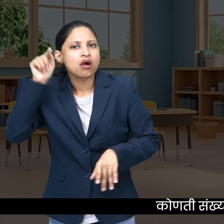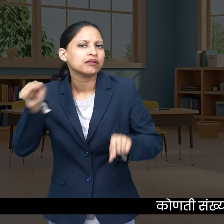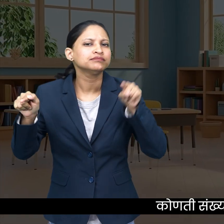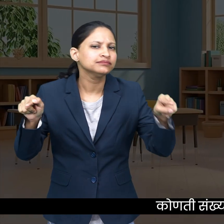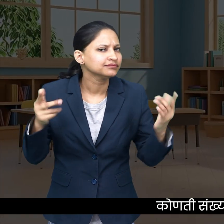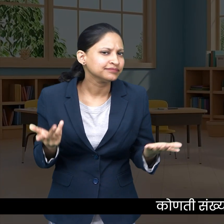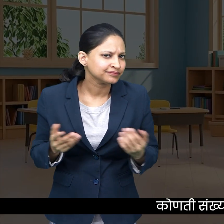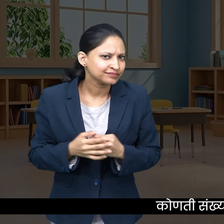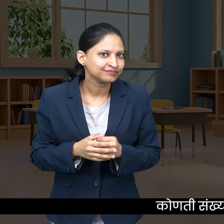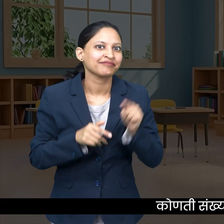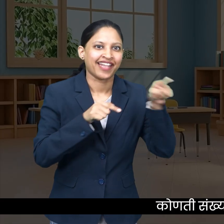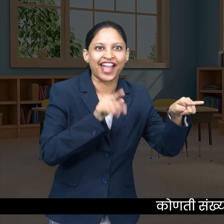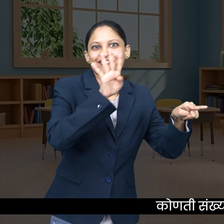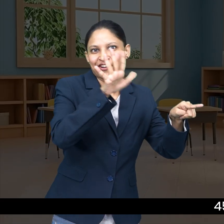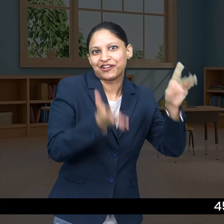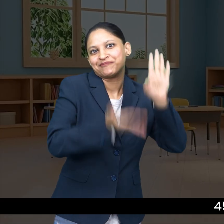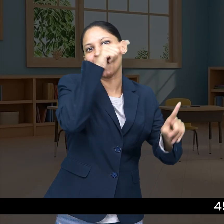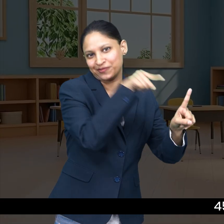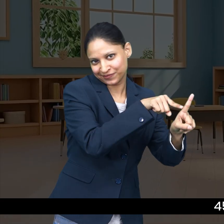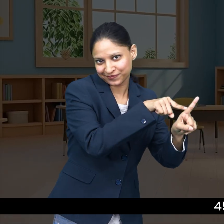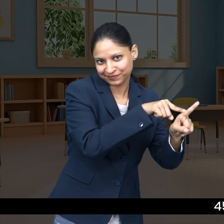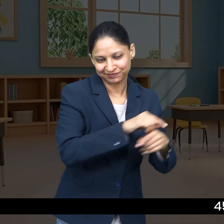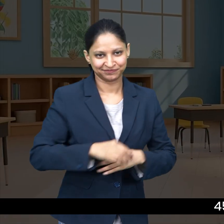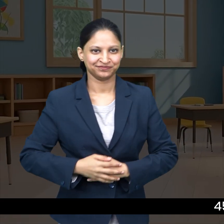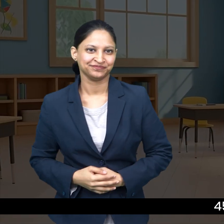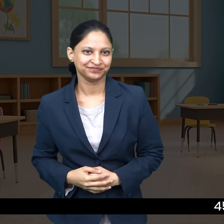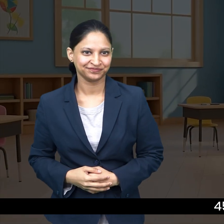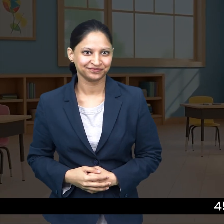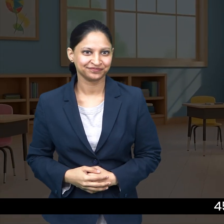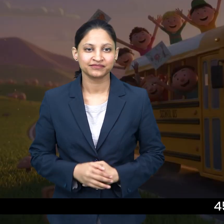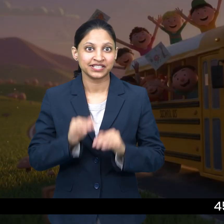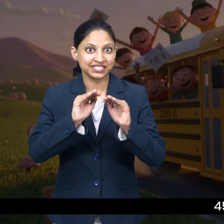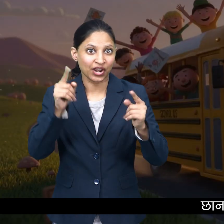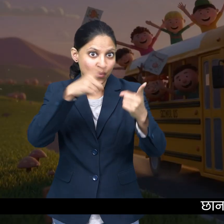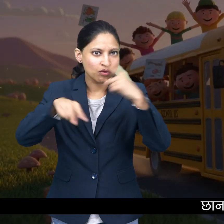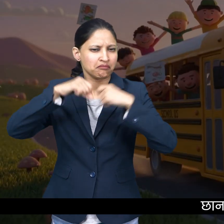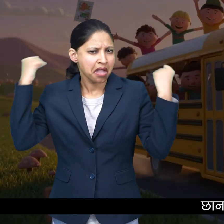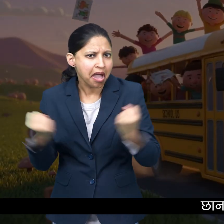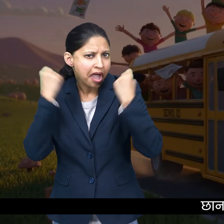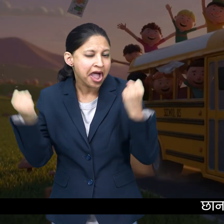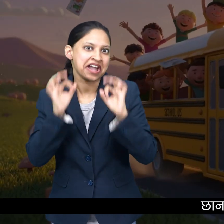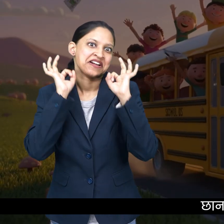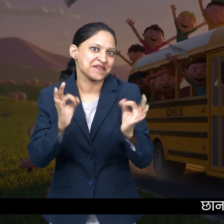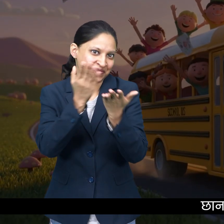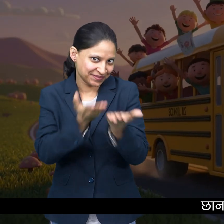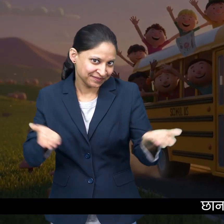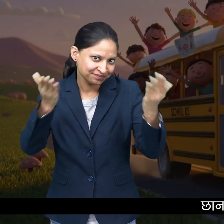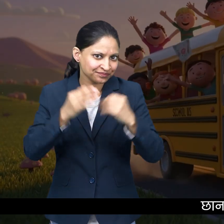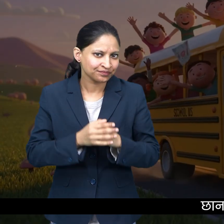45 की 41? 45 मोठी आहे. छान काम मुलांनो.